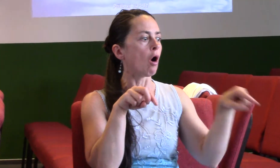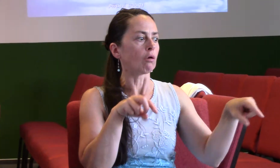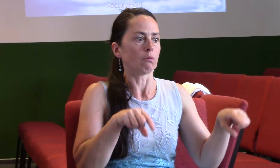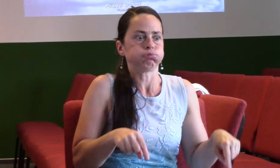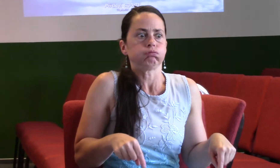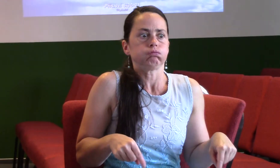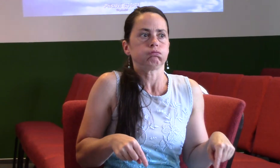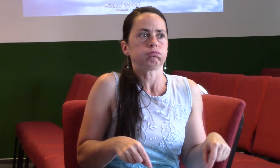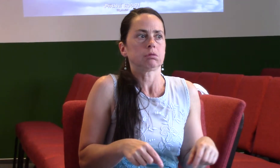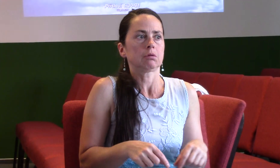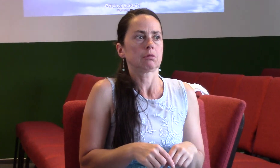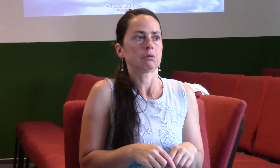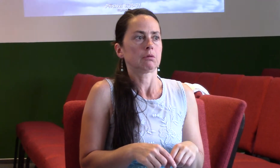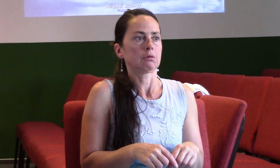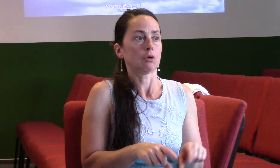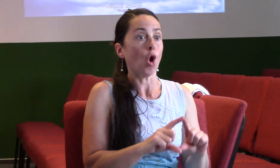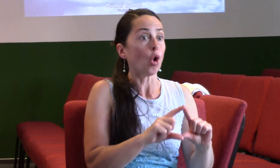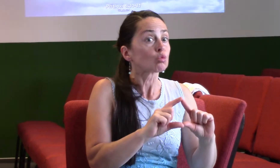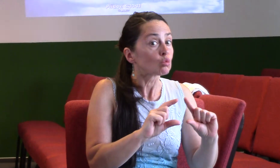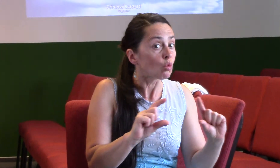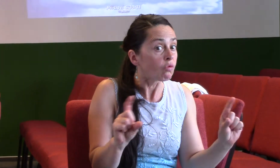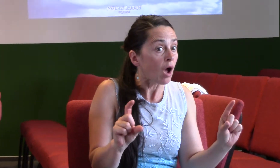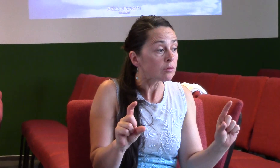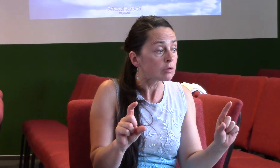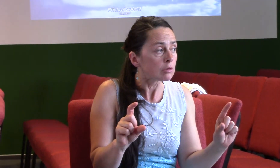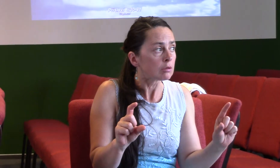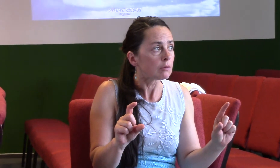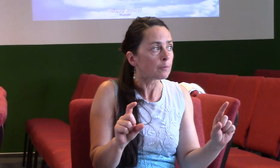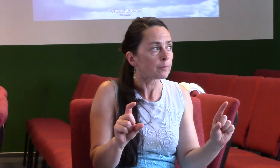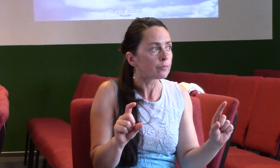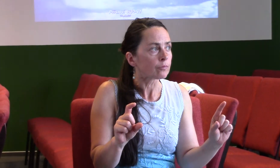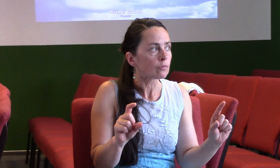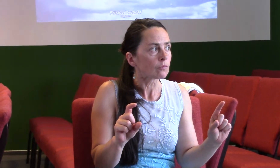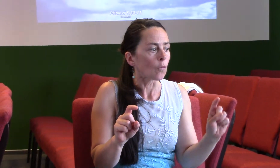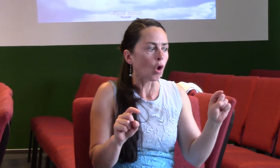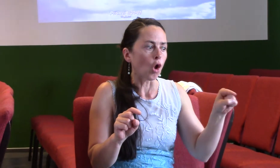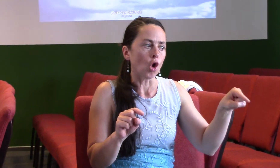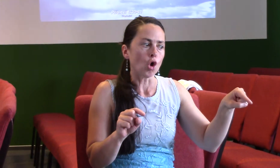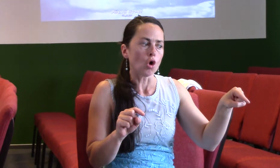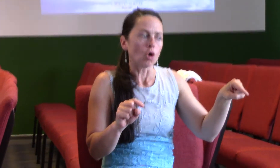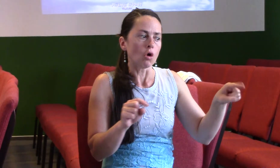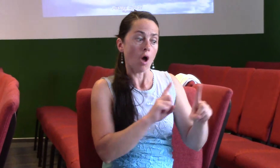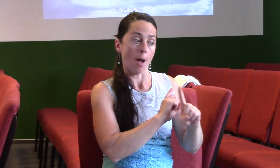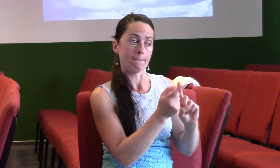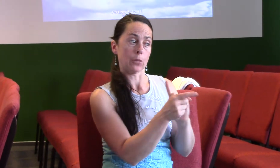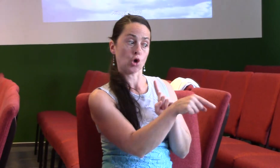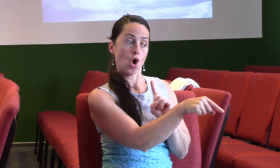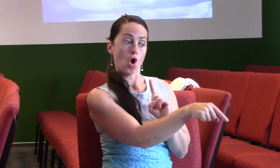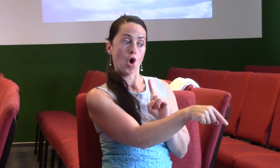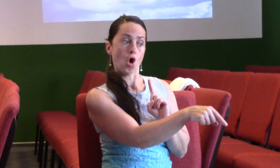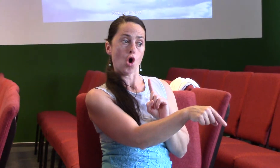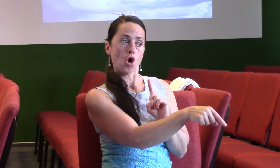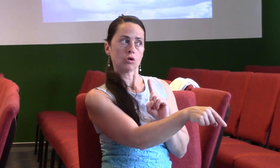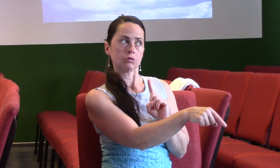Protože to pro něho je velmi nákladné, aby nás olupoval.